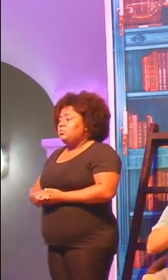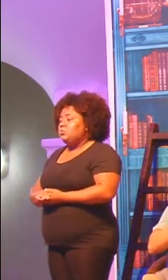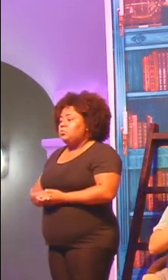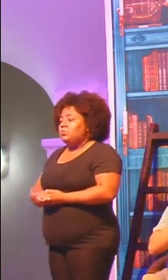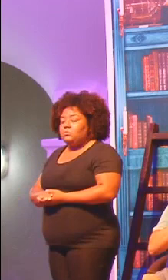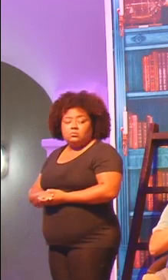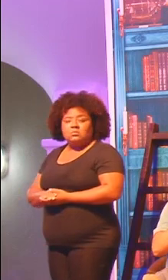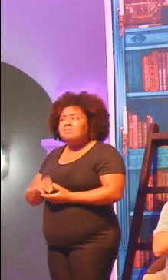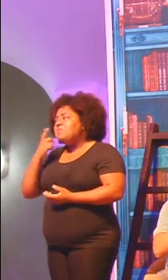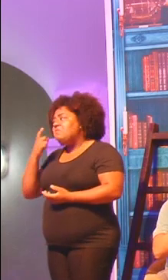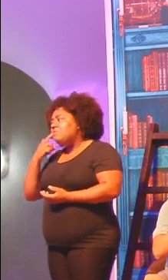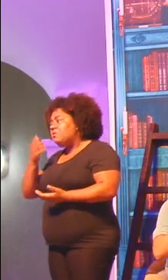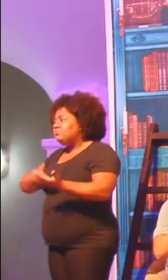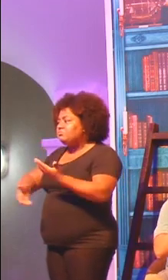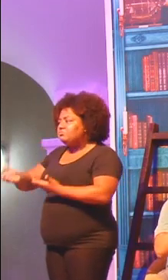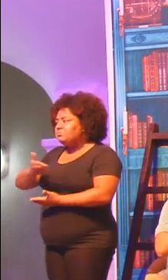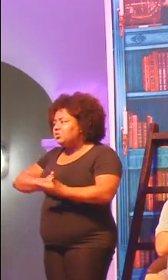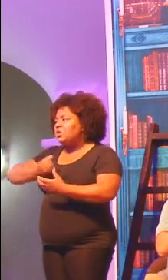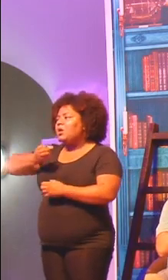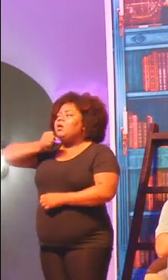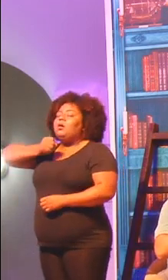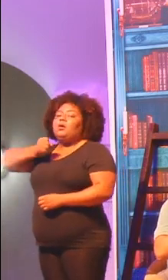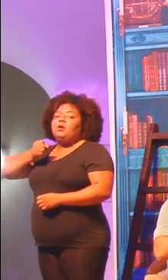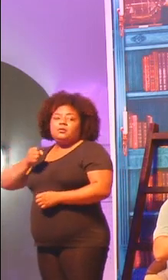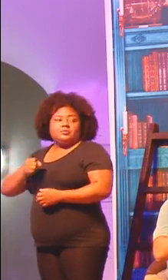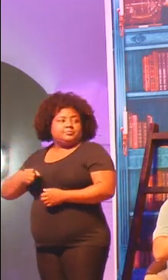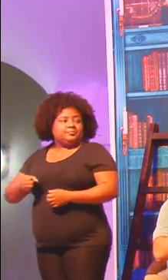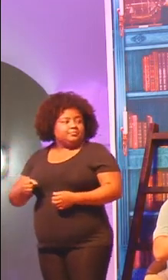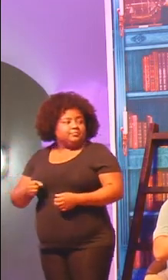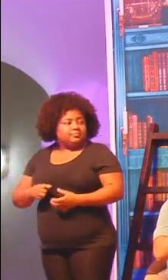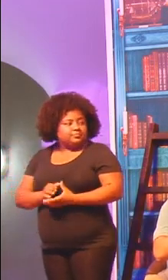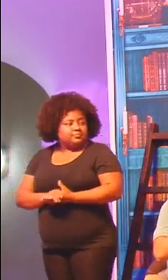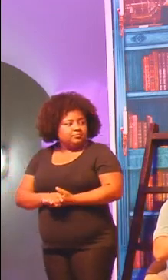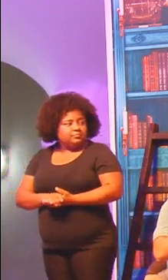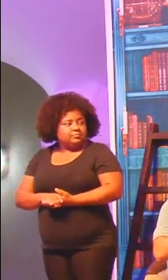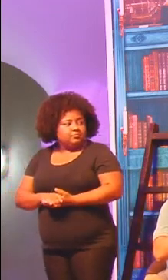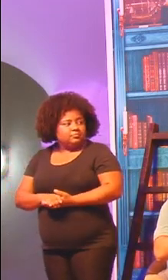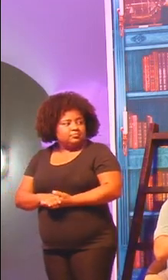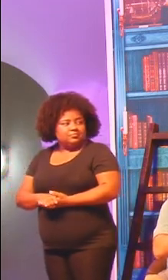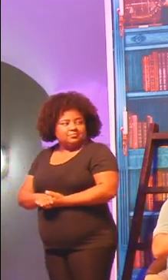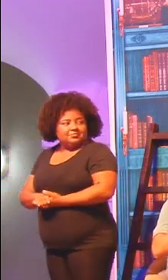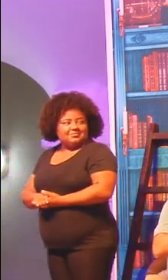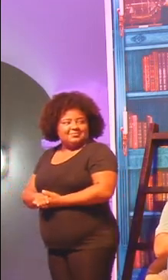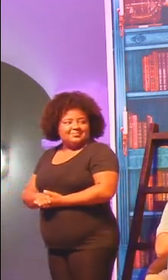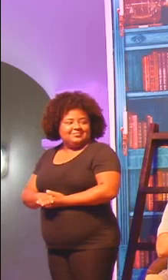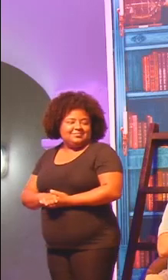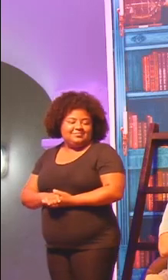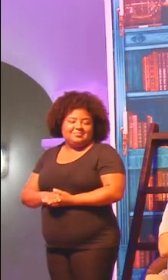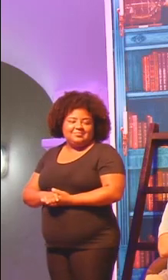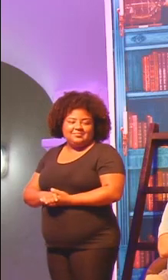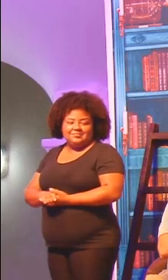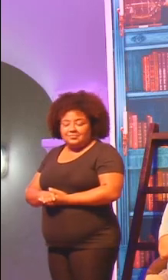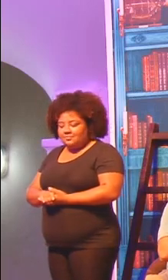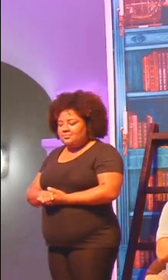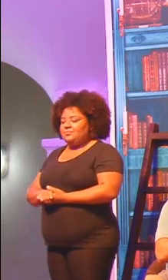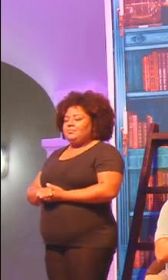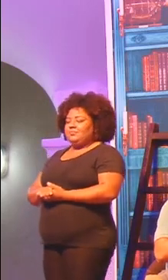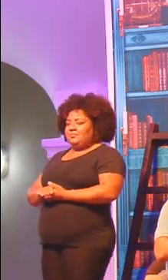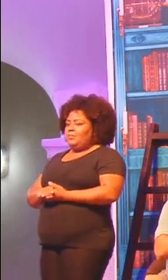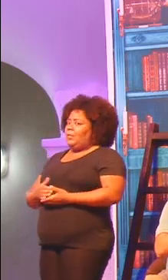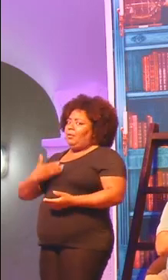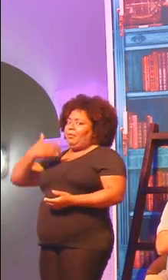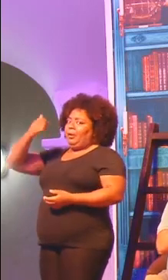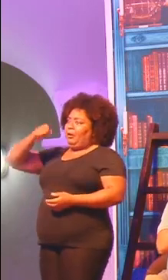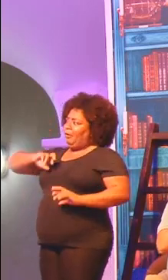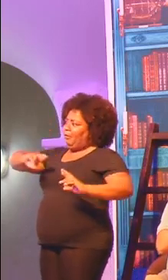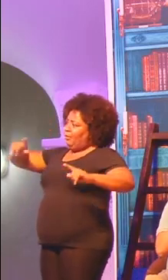Enfim, enquanto eles vão tentando... Mas aí você vai ter que... Fala no meu. A gente... Oi, olha que